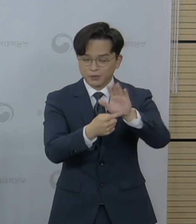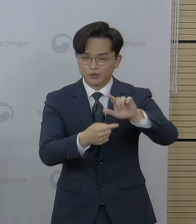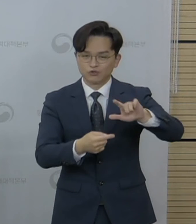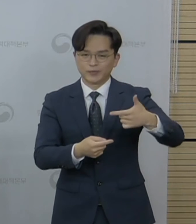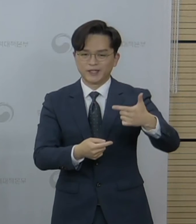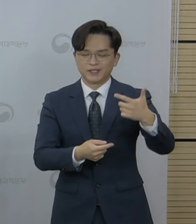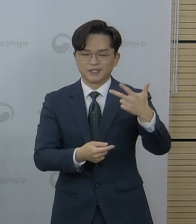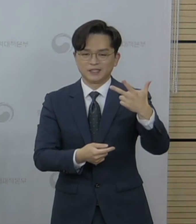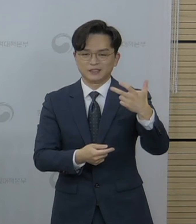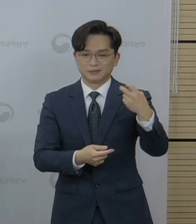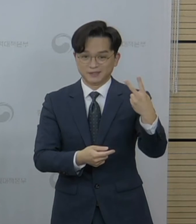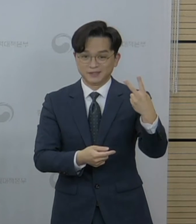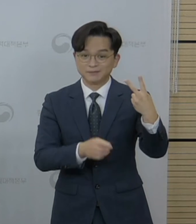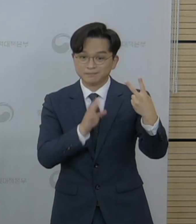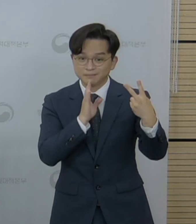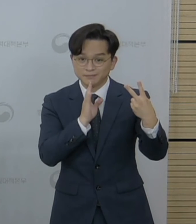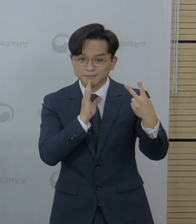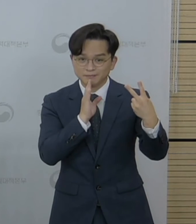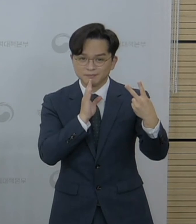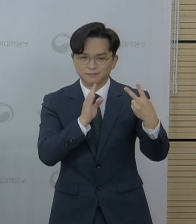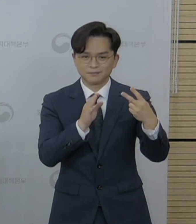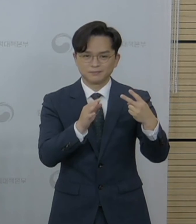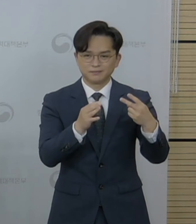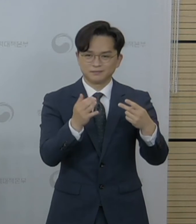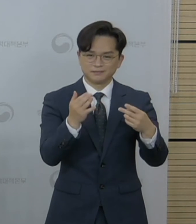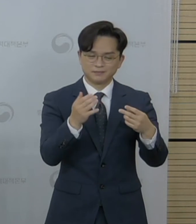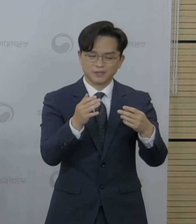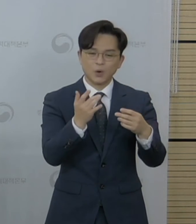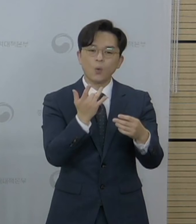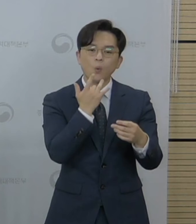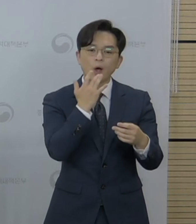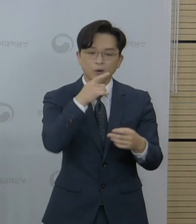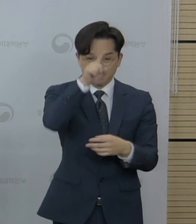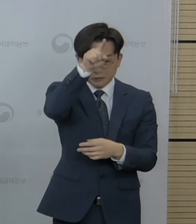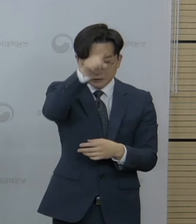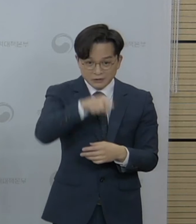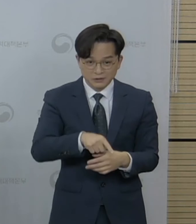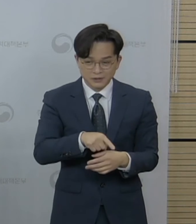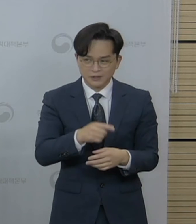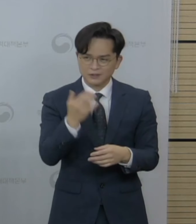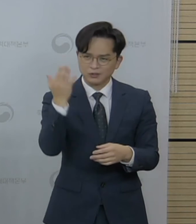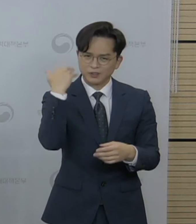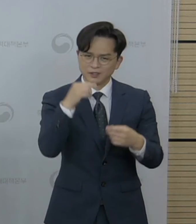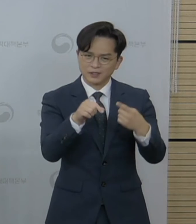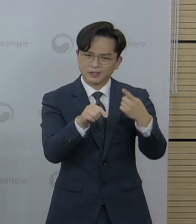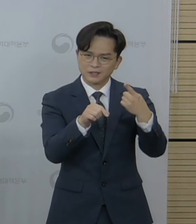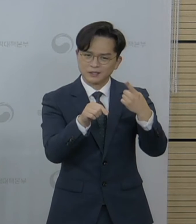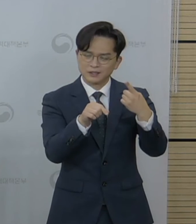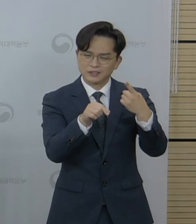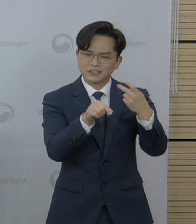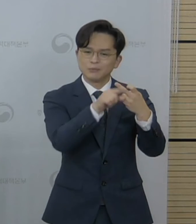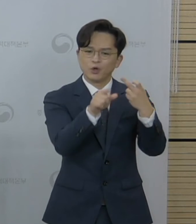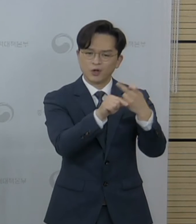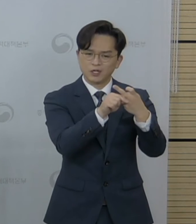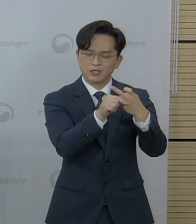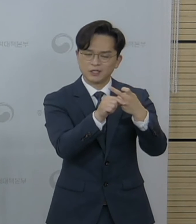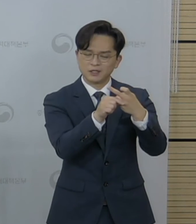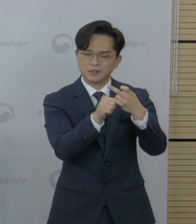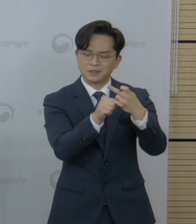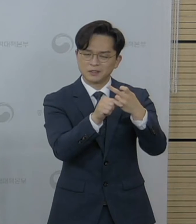672명으로 화요일 집계로는 거의 1개월 만에 700명 이하의 발생을 보였습니다.